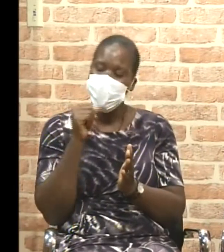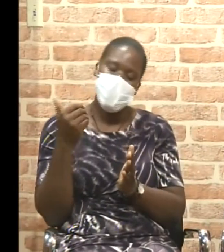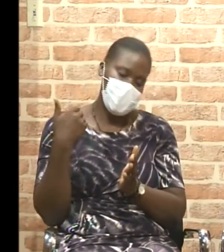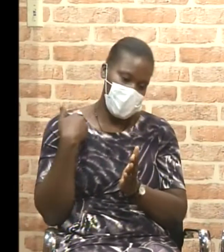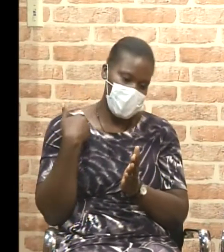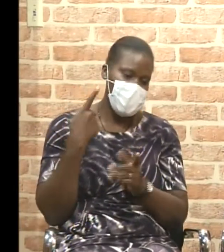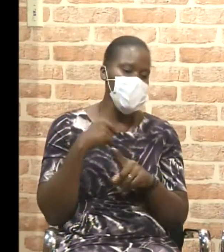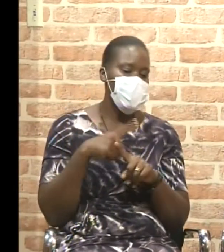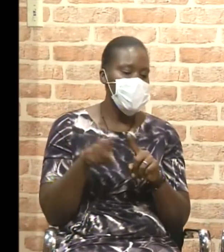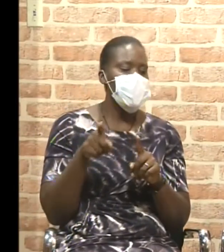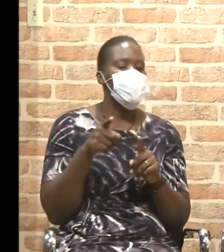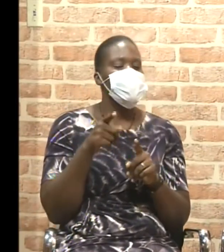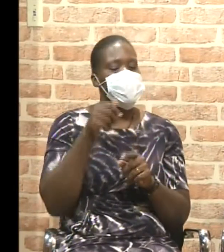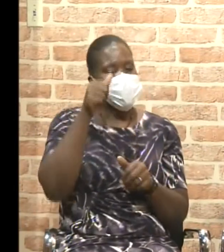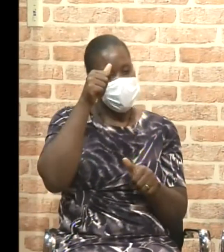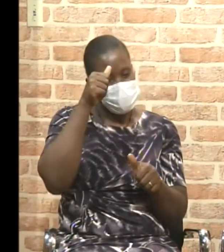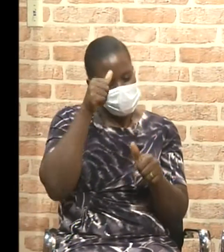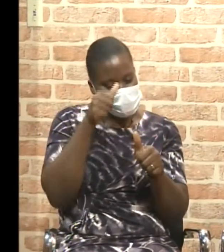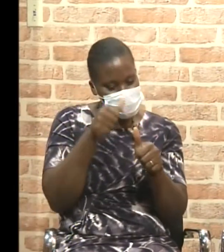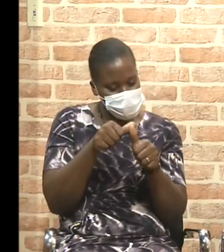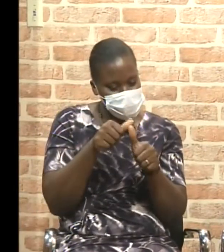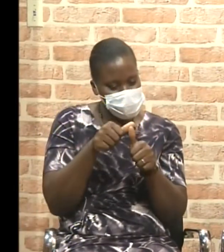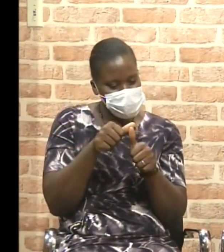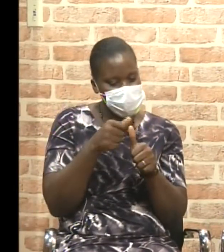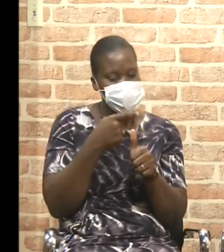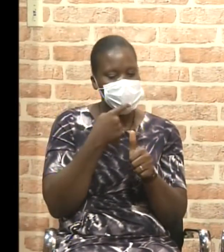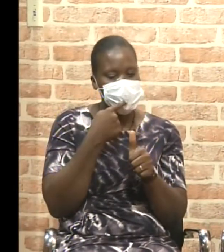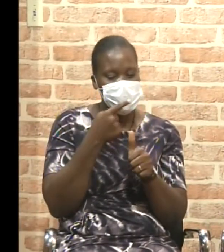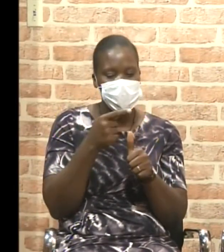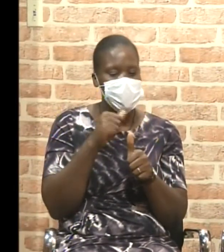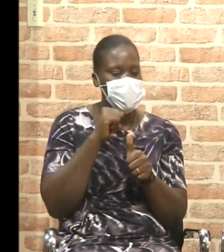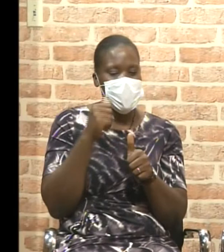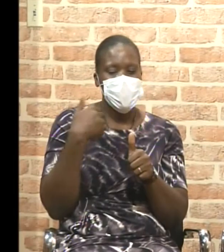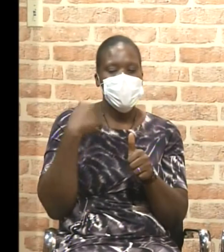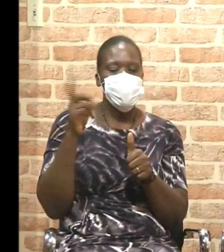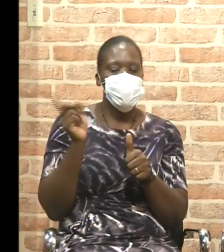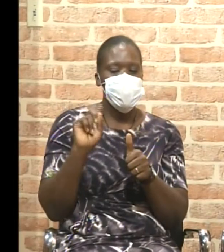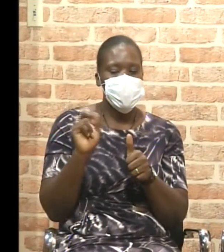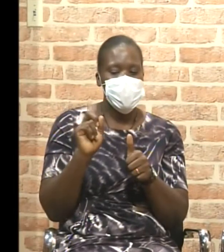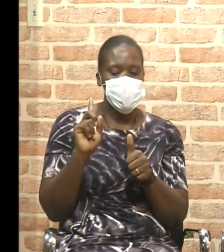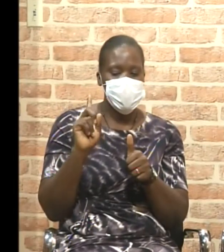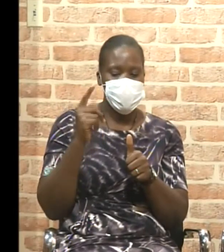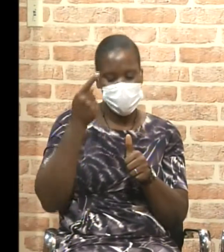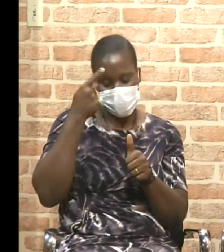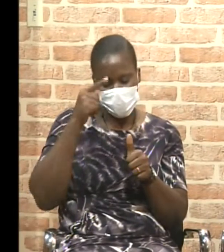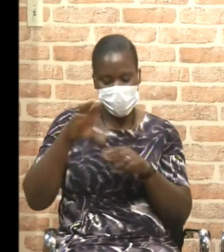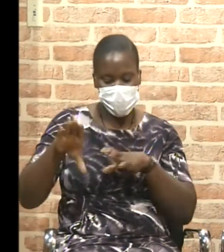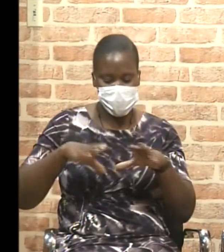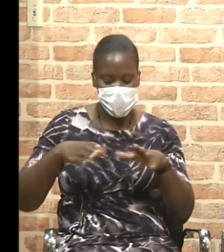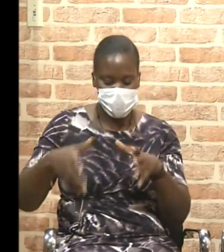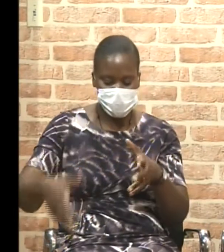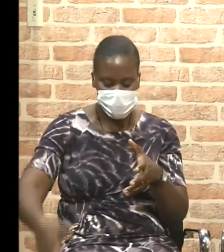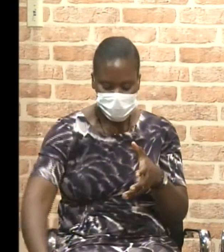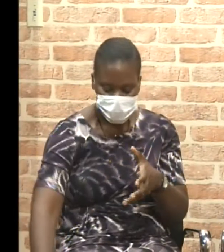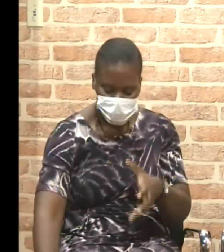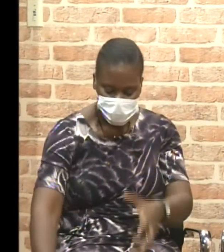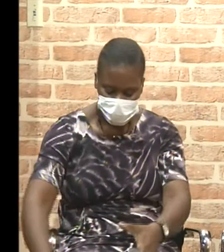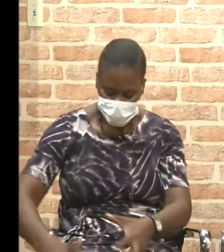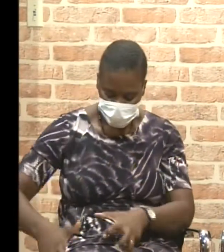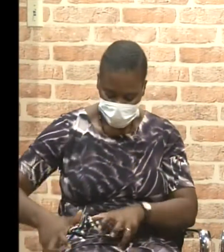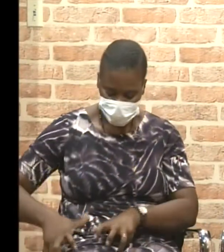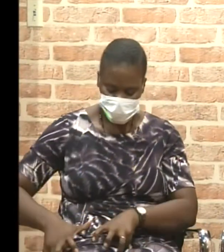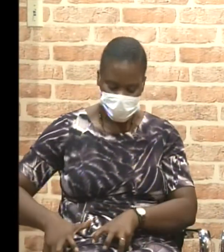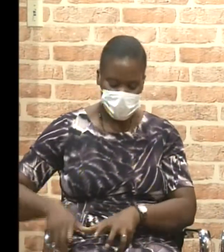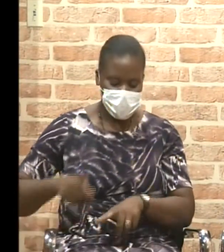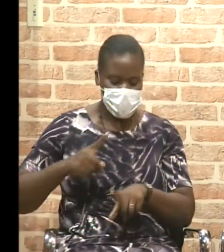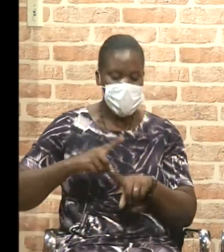nous te dit, par exemple, pas de côté pour nous faire prothèse. Mais à mon grand étonnement, là, je viens dans le